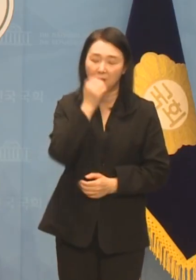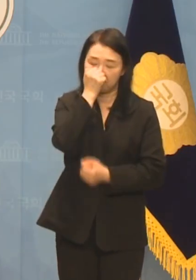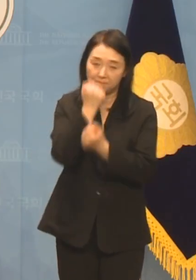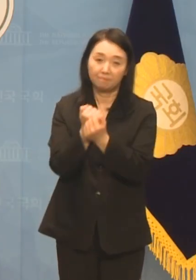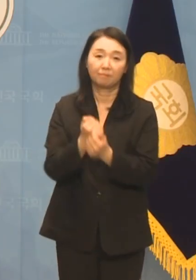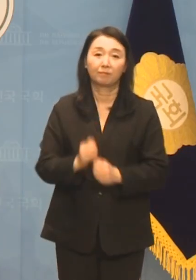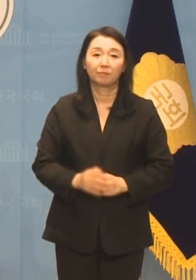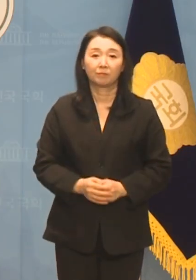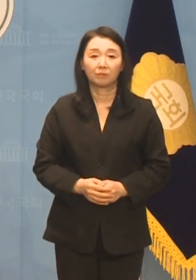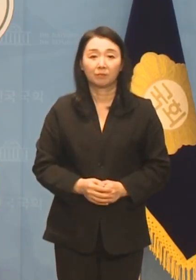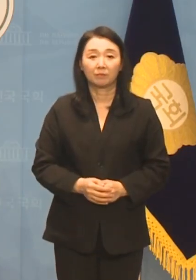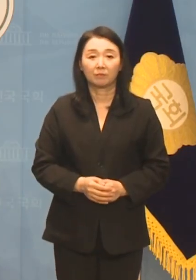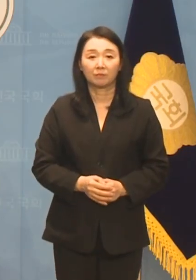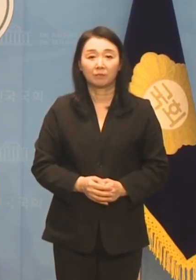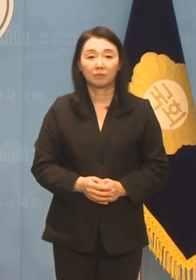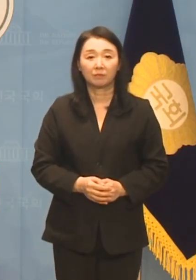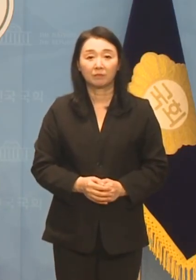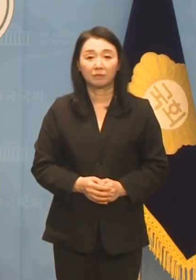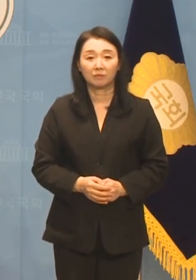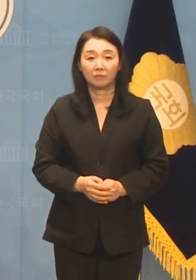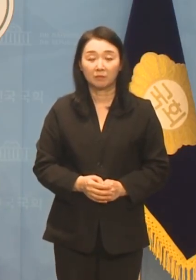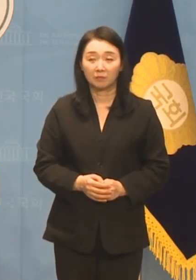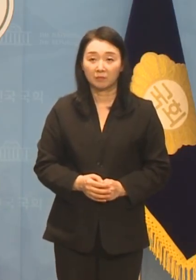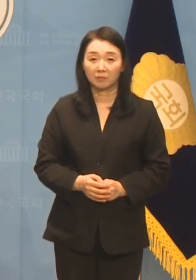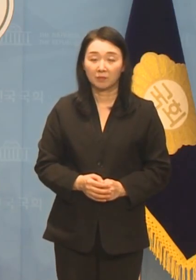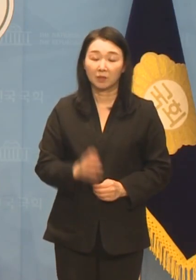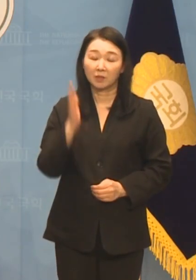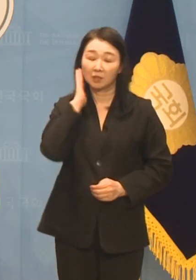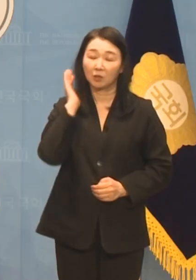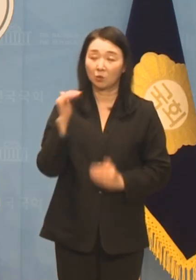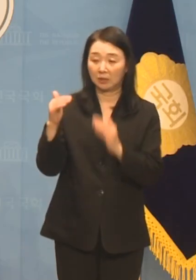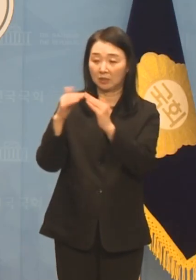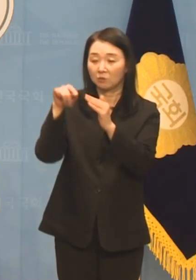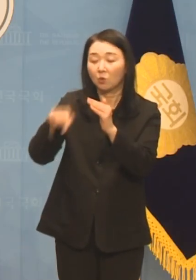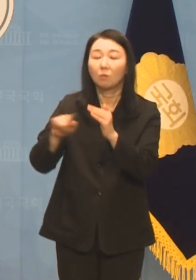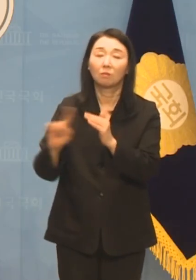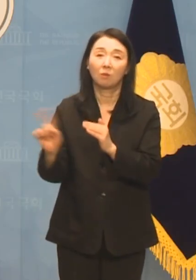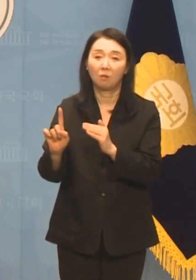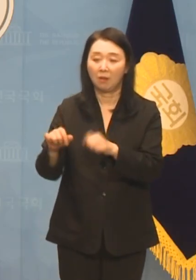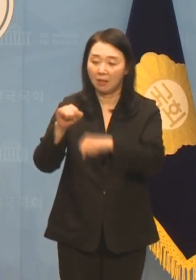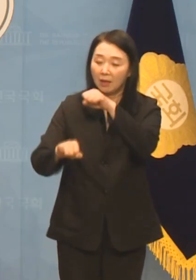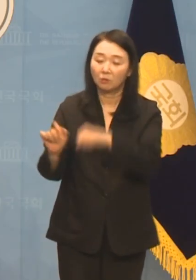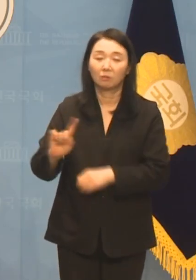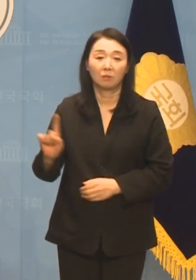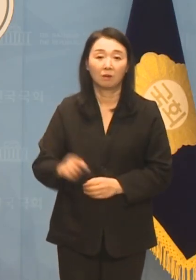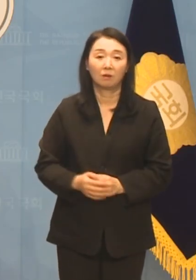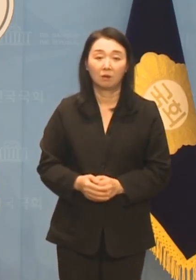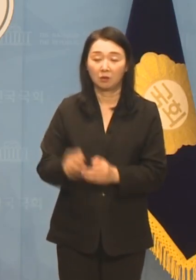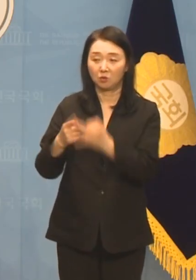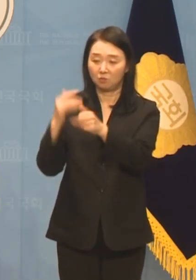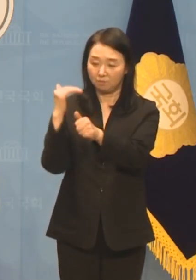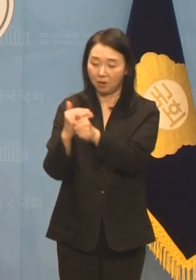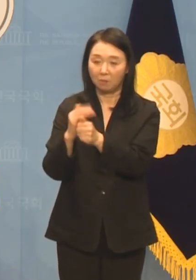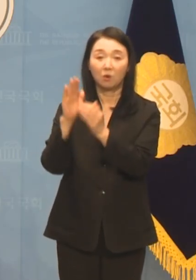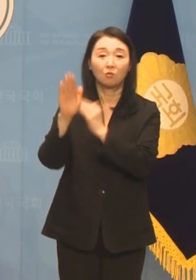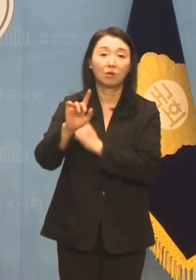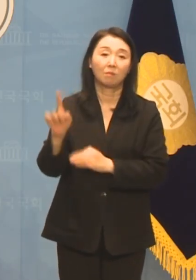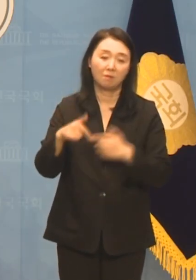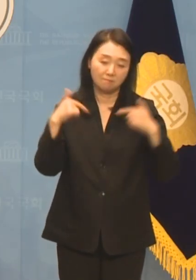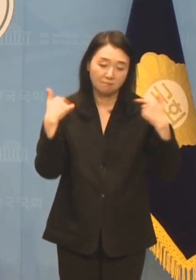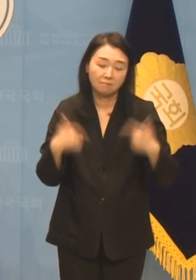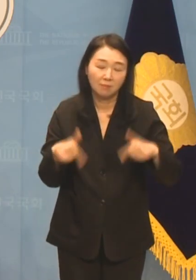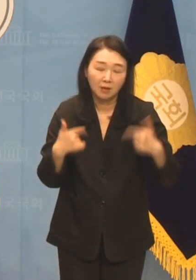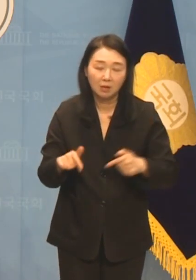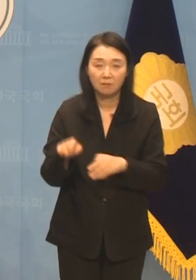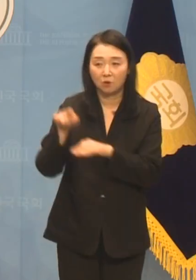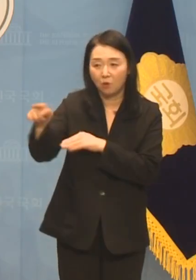파렴치합니다. 그동안 간저에서 무슨 짓을 한 것입니까? 윤석열은 파면된 후에도 날마다